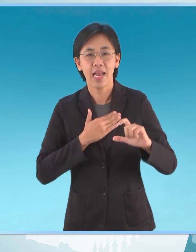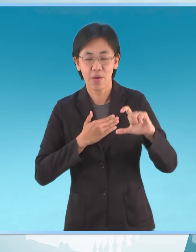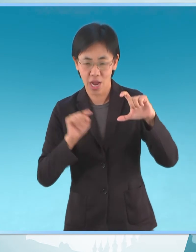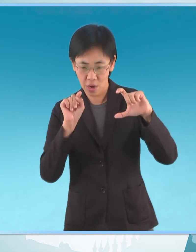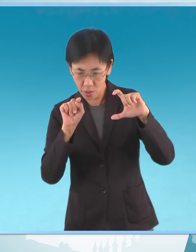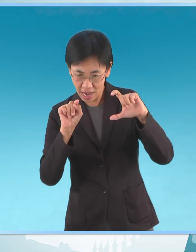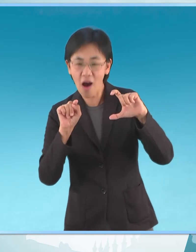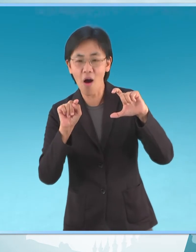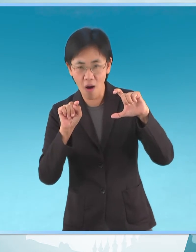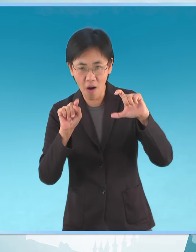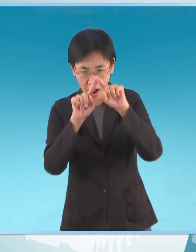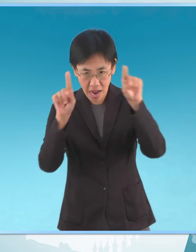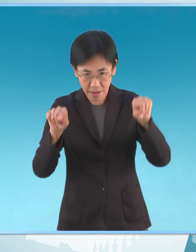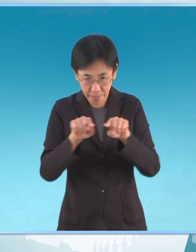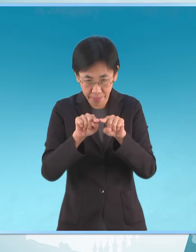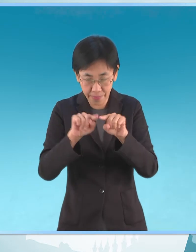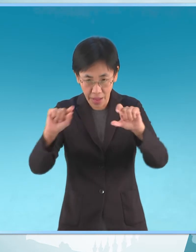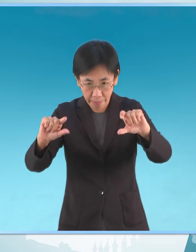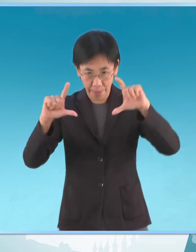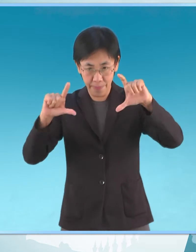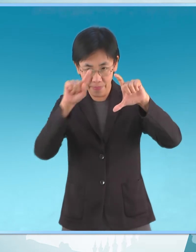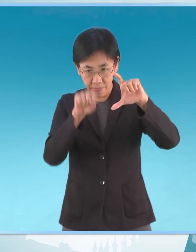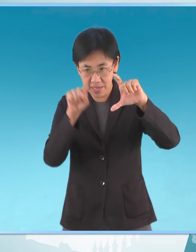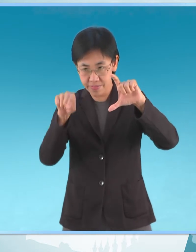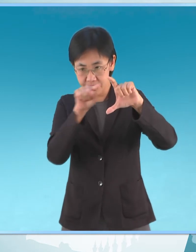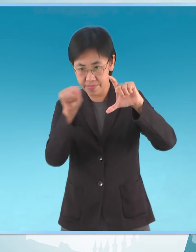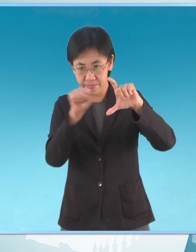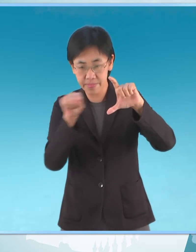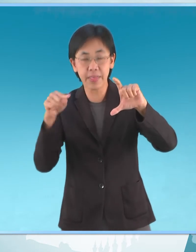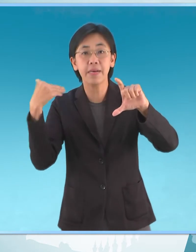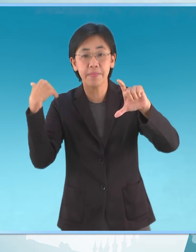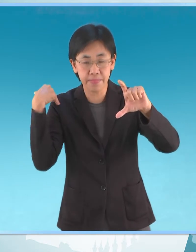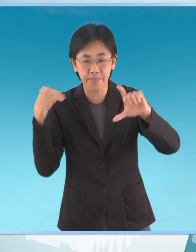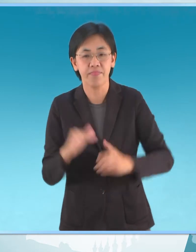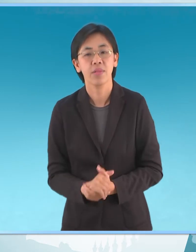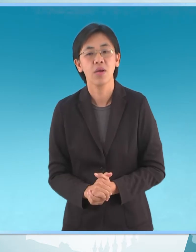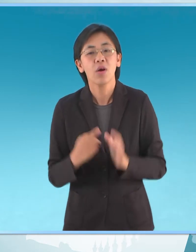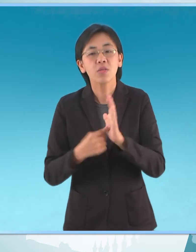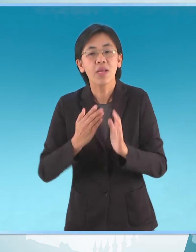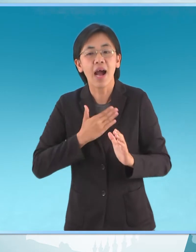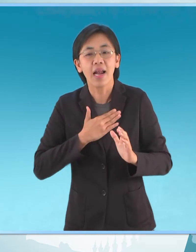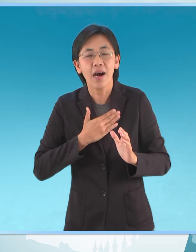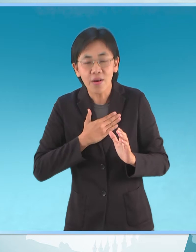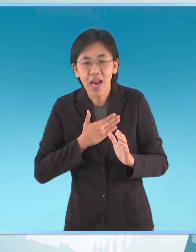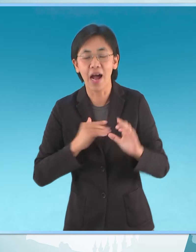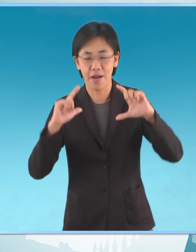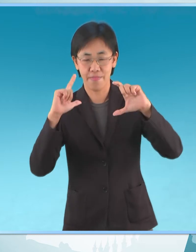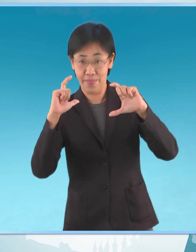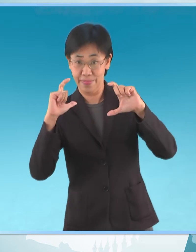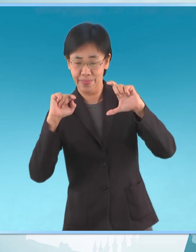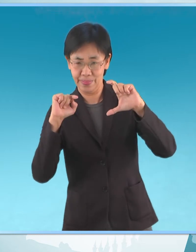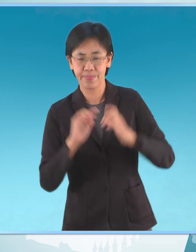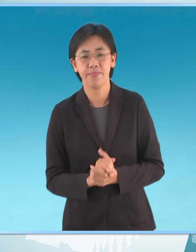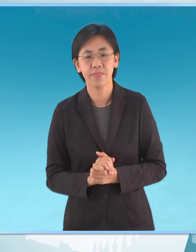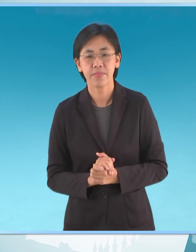จะมีจุดตัด9ช่องเนี่ยโผล่ขึ้นมาที่จอมองได้เลยนะครับอย่างกล้องอย่างนี้เมื่อเราเปิดปุ่มออนนะครับ